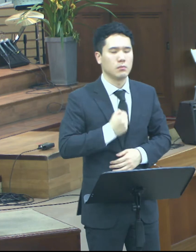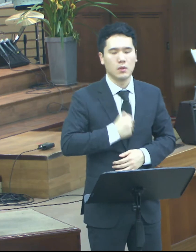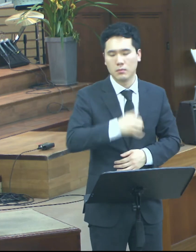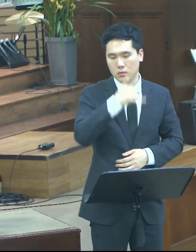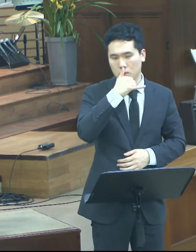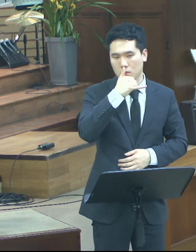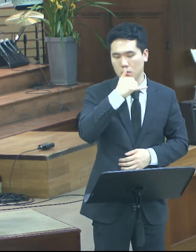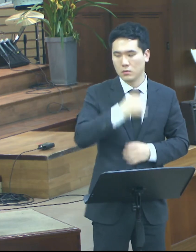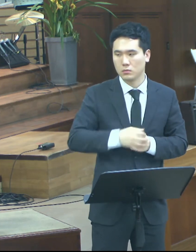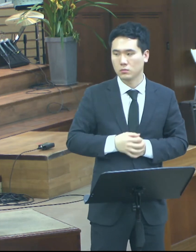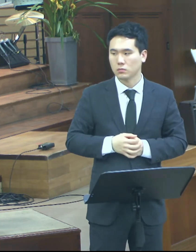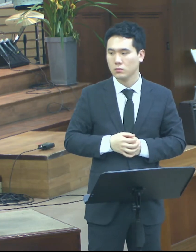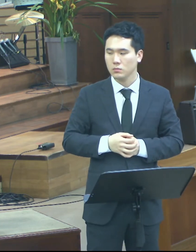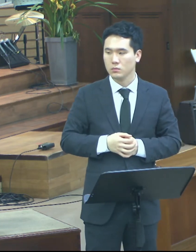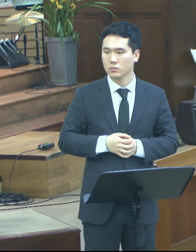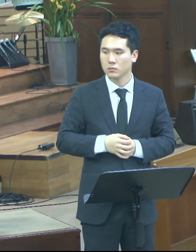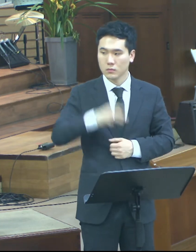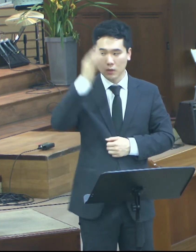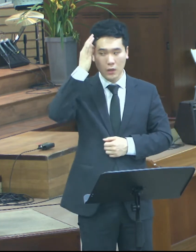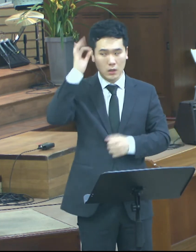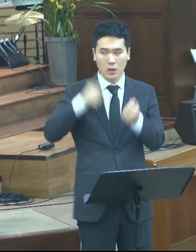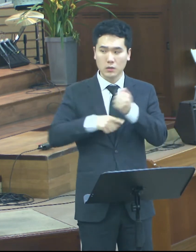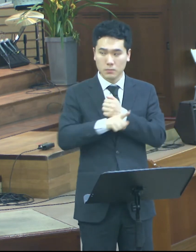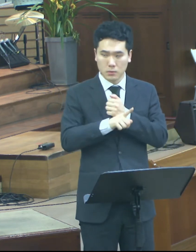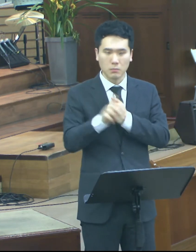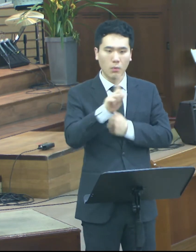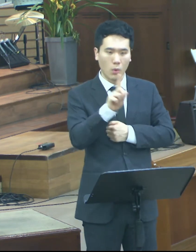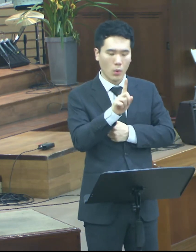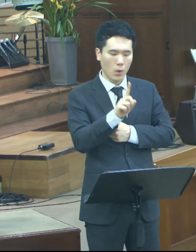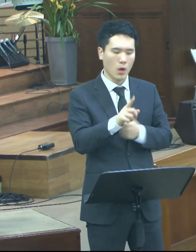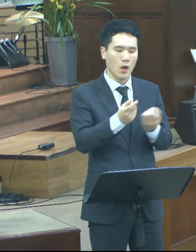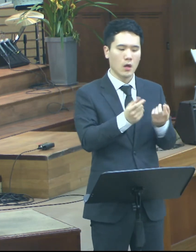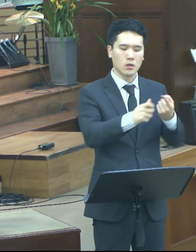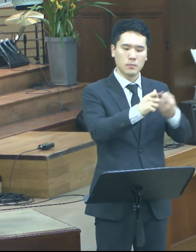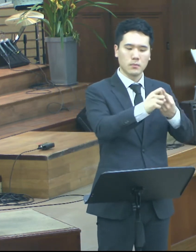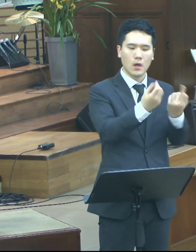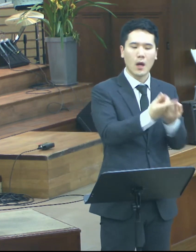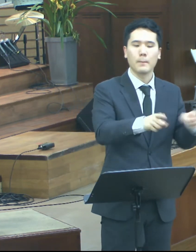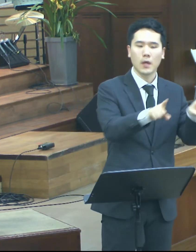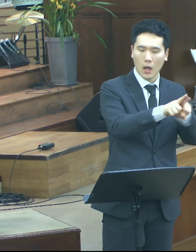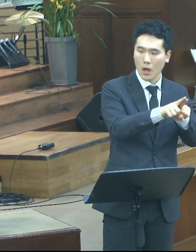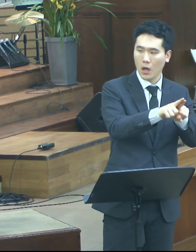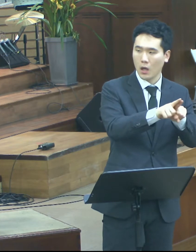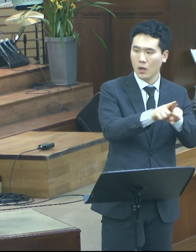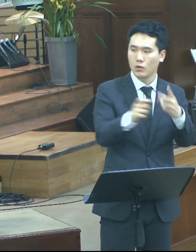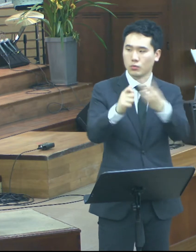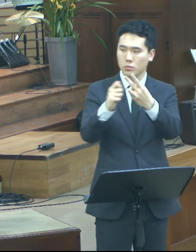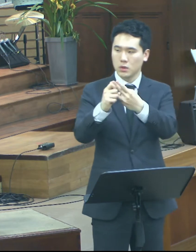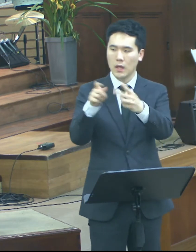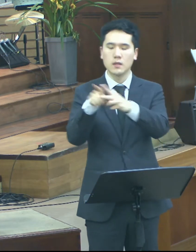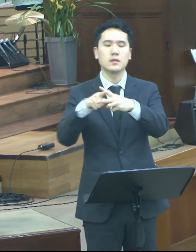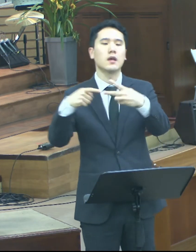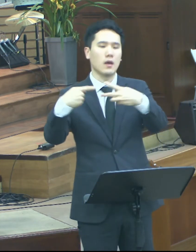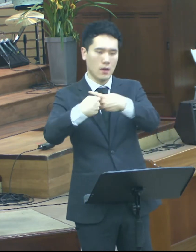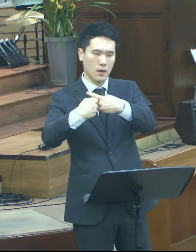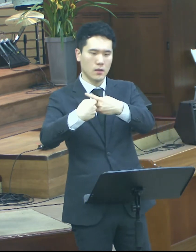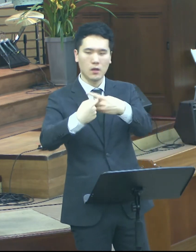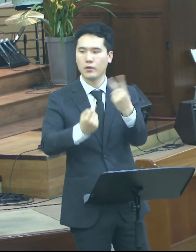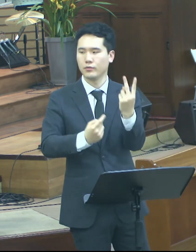바리새인과 예수님과 함께 같은 방향으로 가지 못하기 때문에 깨닫지 못하죠. 지금 제자들은 예수님과 같이 가잖아요. 그러면